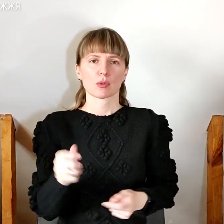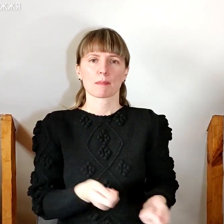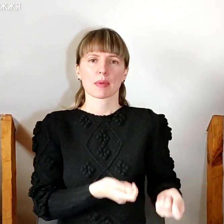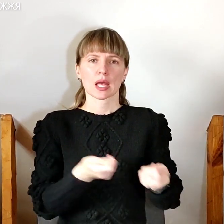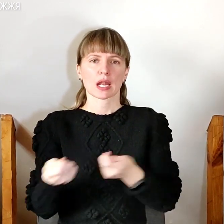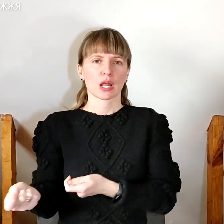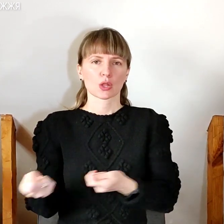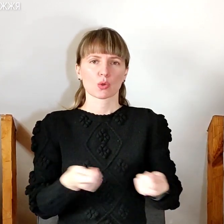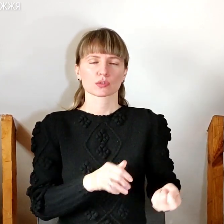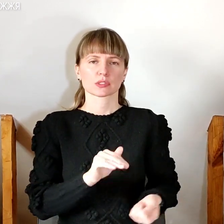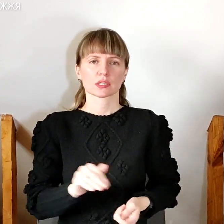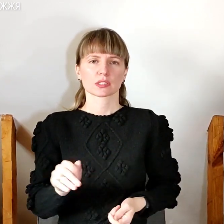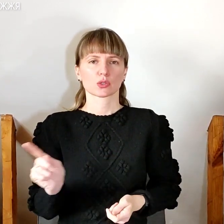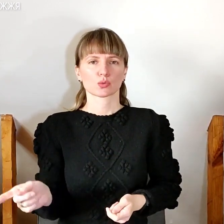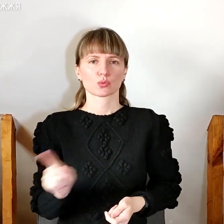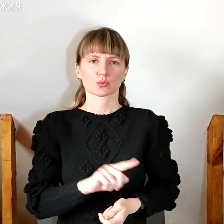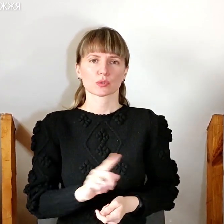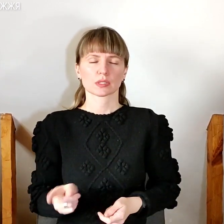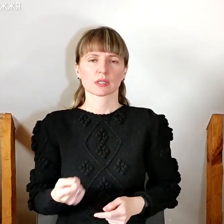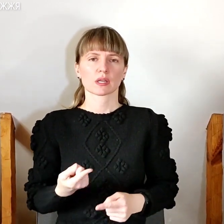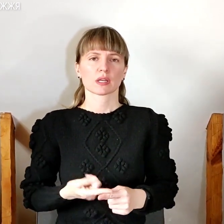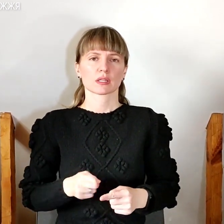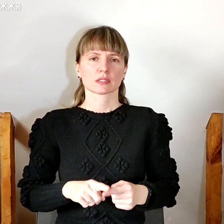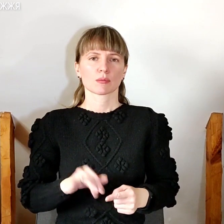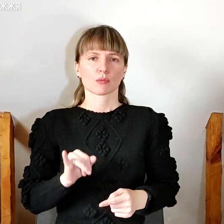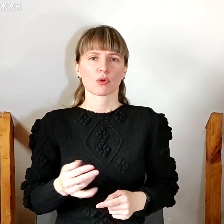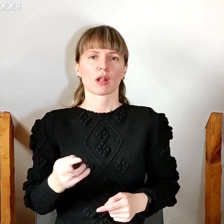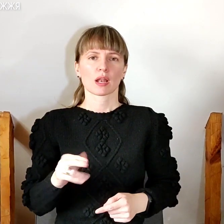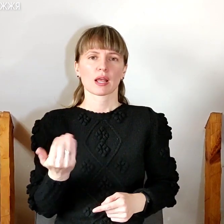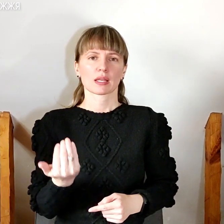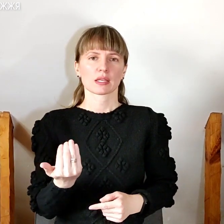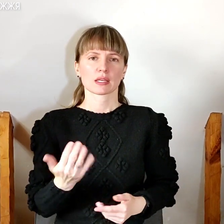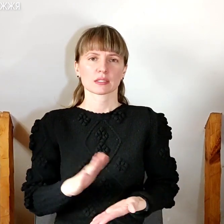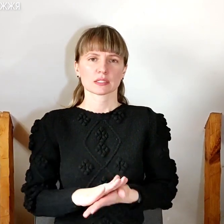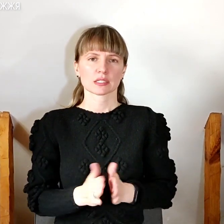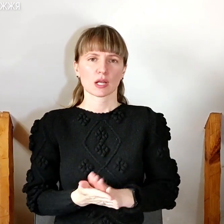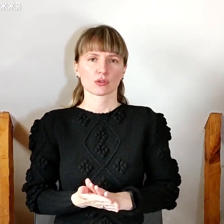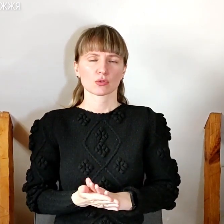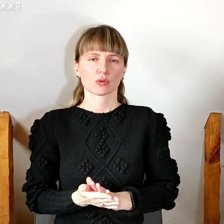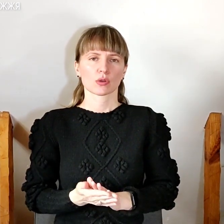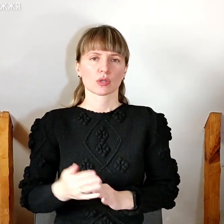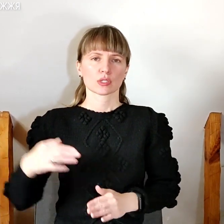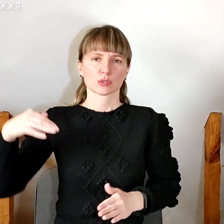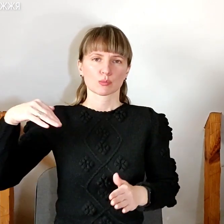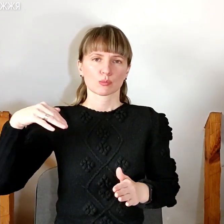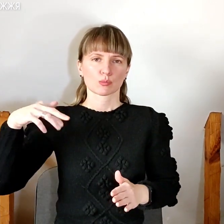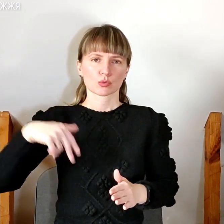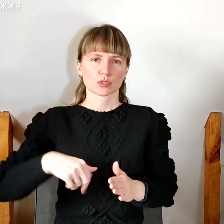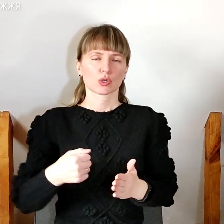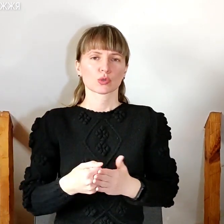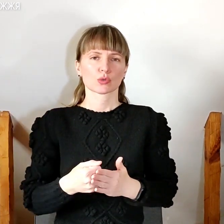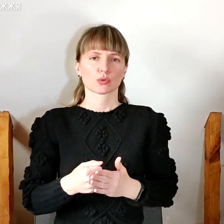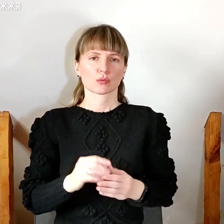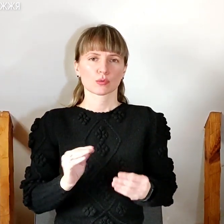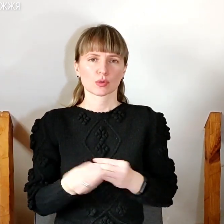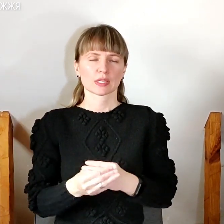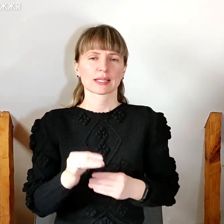дітей туди, це не дуже гарно для їхнього стану. З спускають до укриття й маленьких пацієнтів із